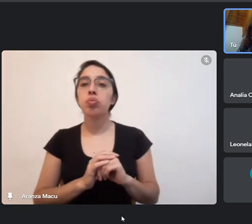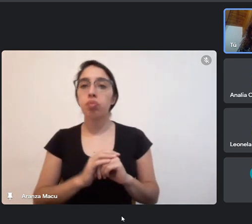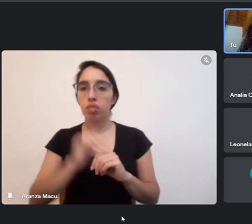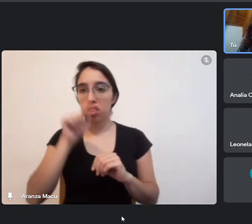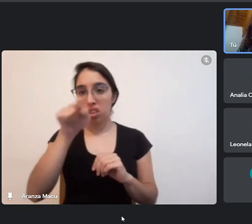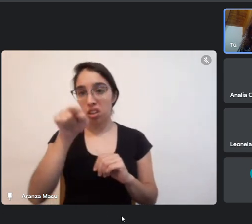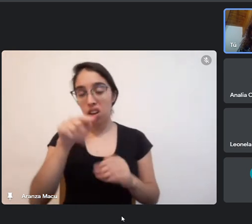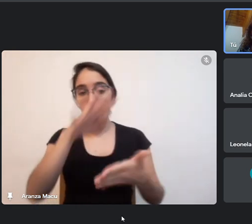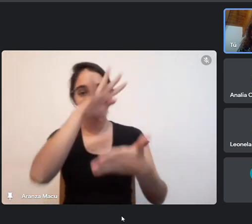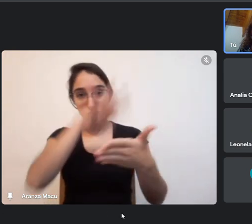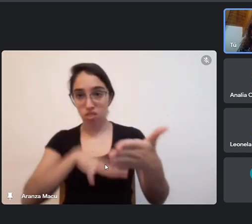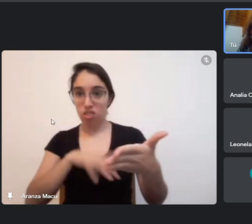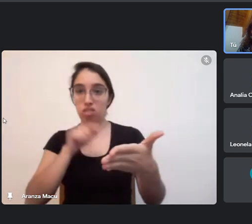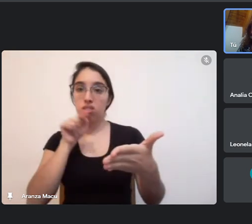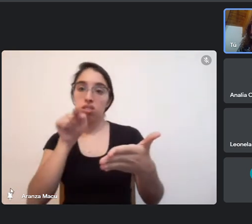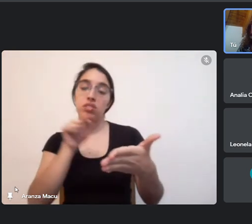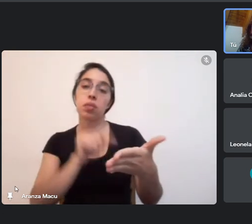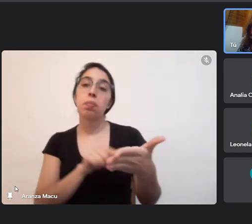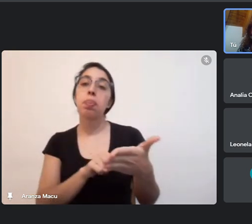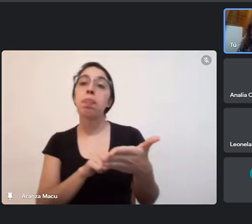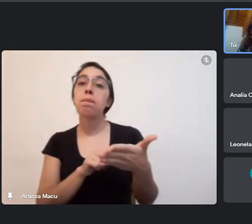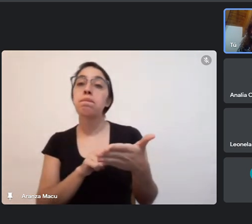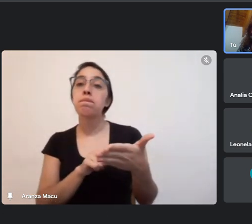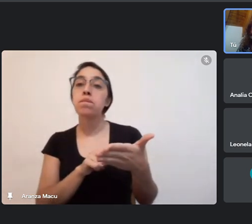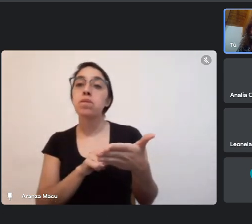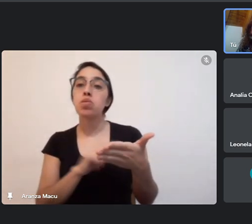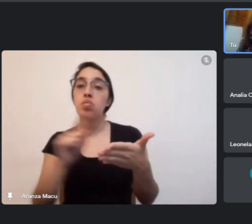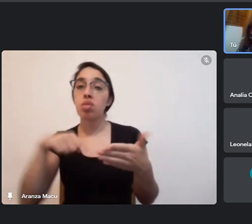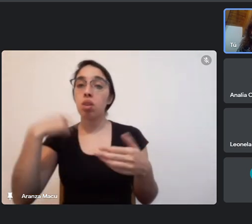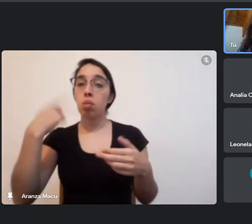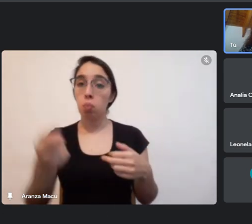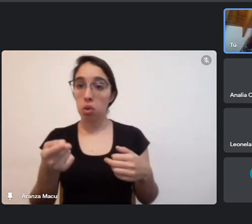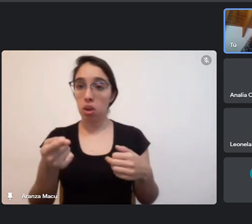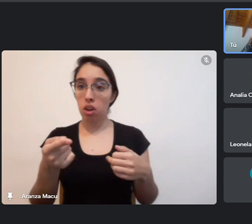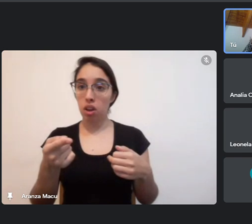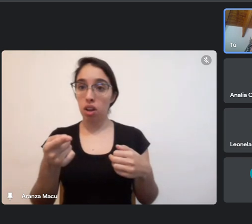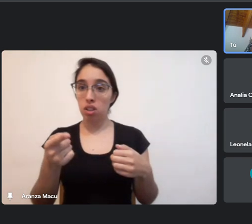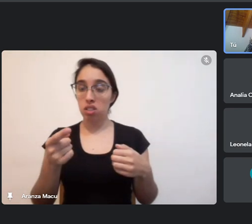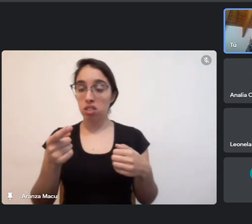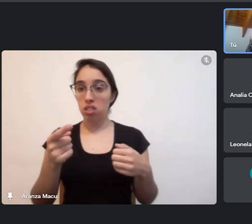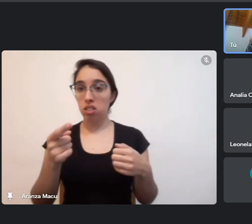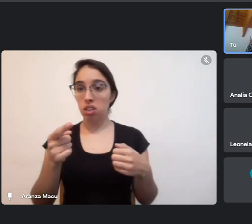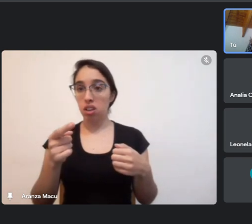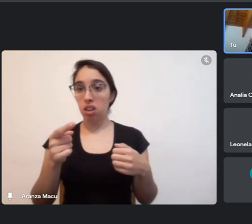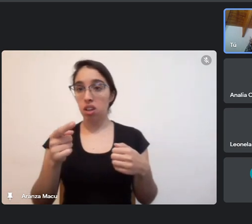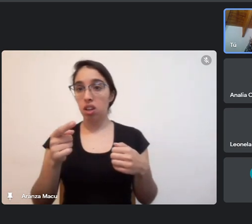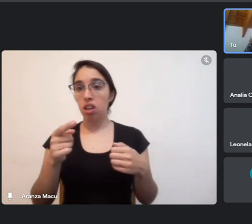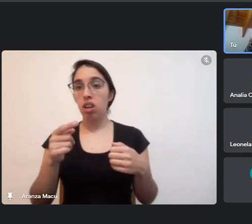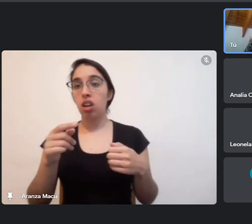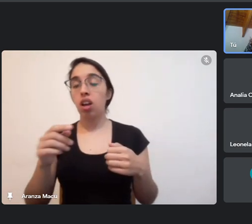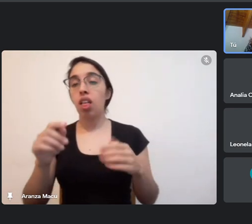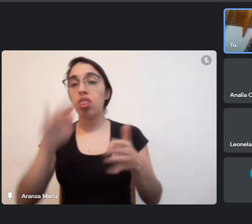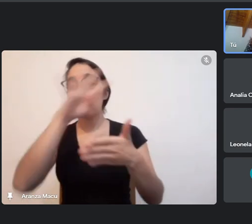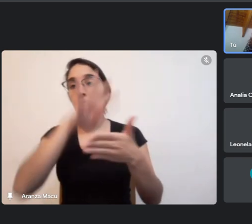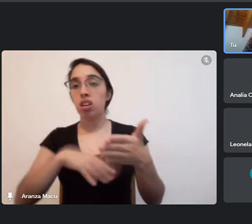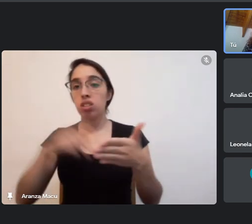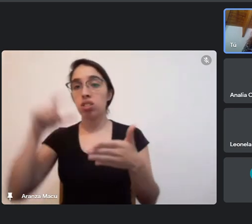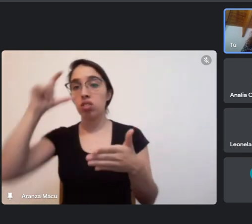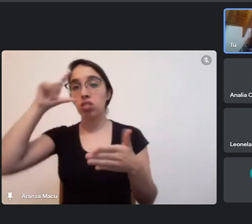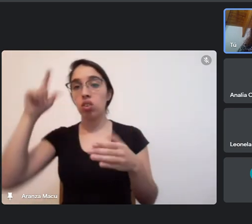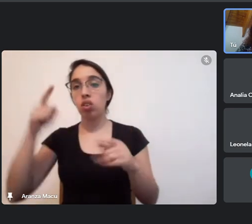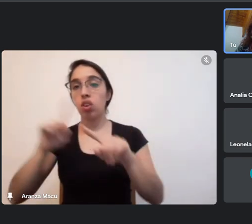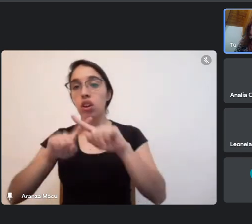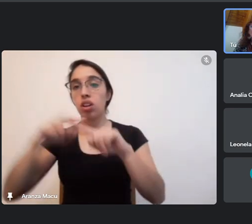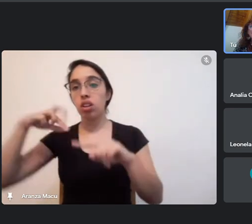para hacerlo, ¿sí? Luego sigue el expositivo y después también una definición.